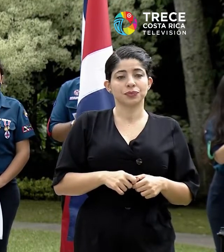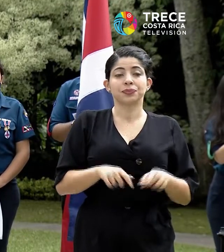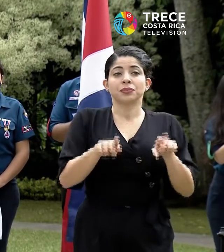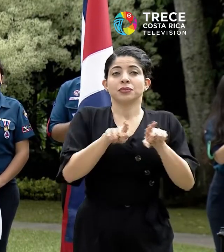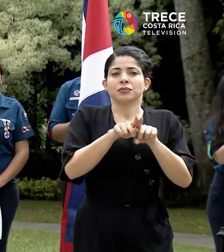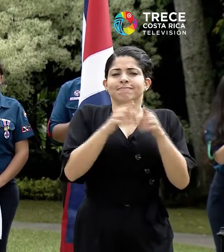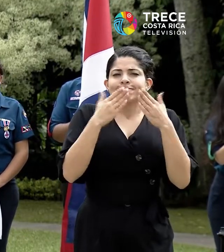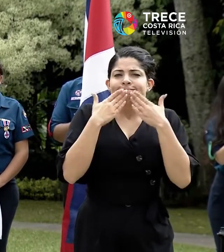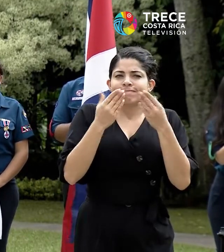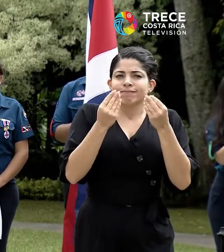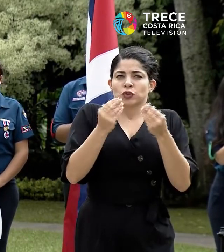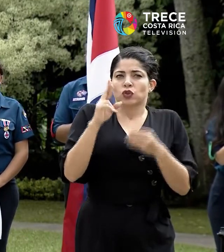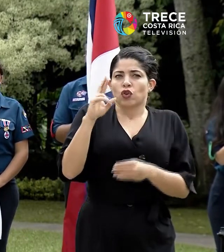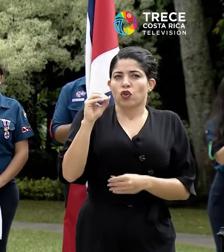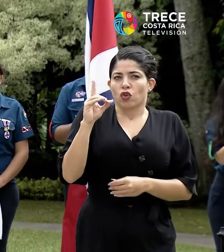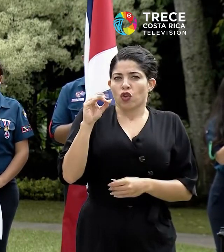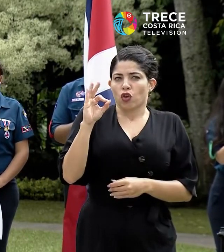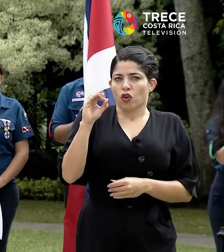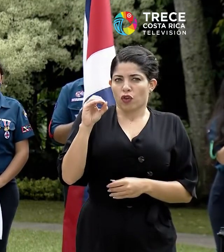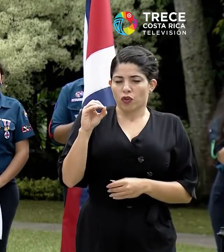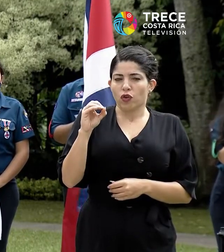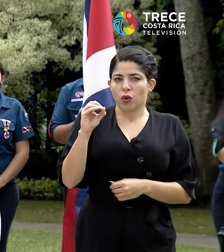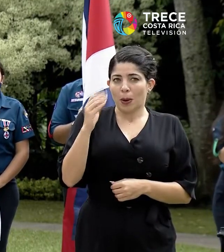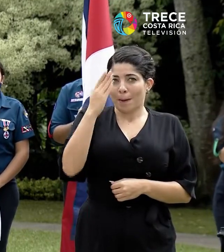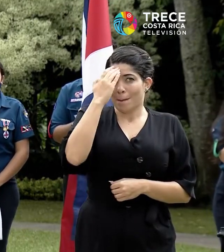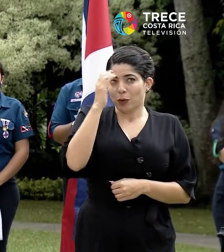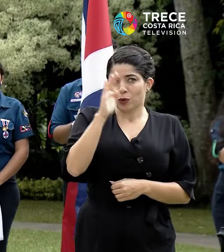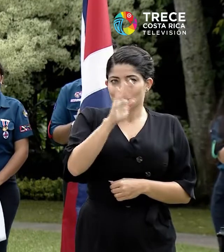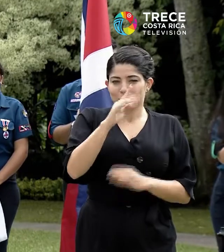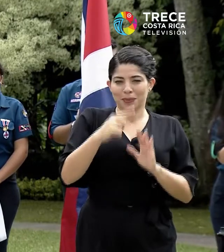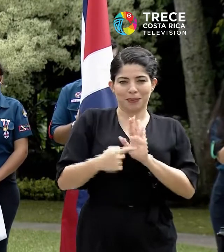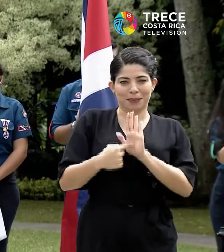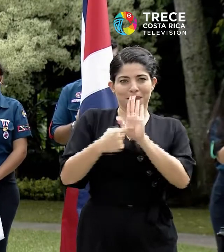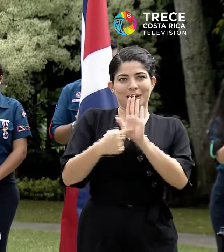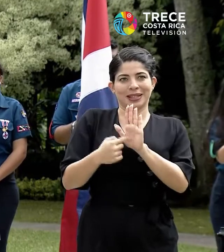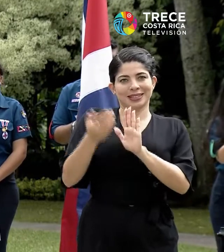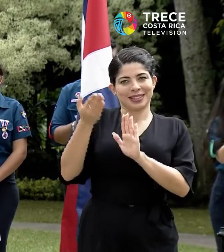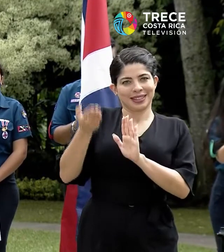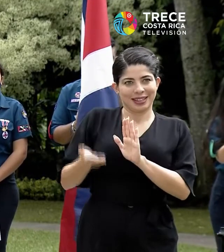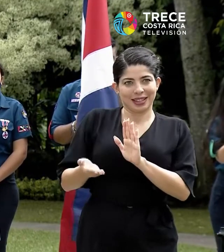También le agradezco mucho a don Rodolfo no solo haber hecho esa presentación,